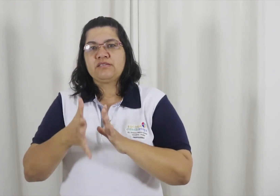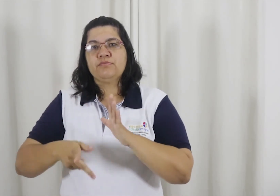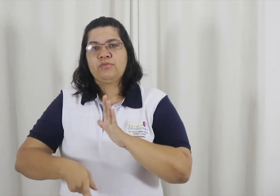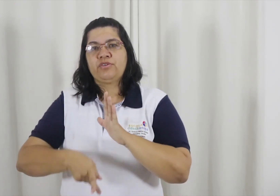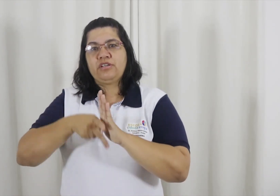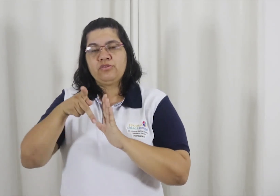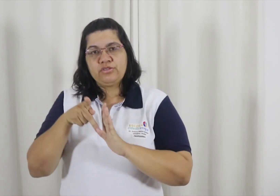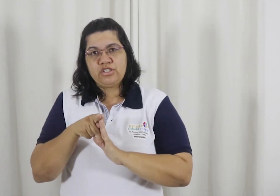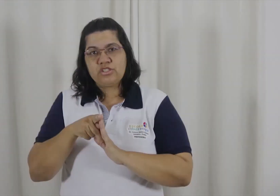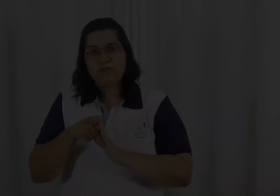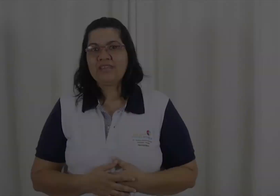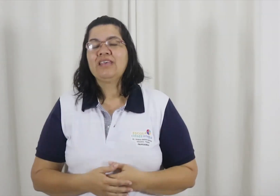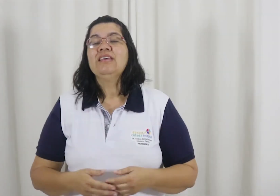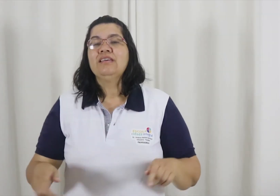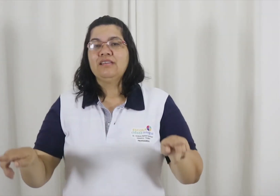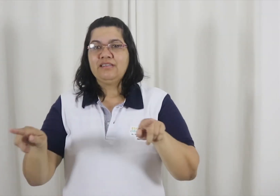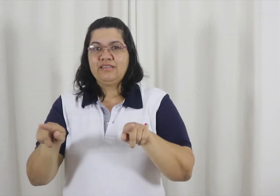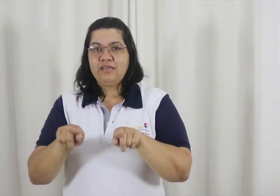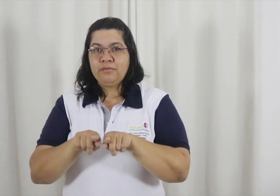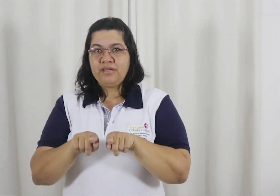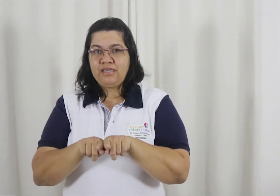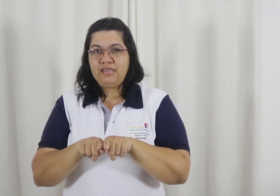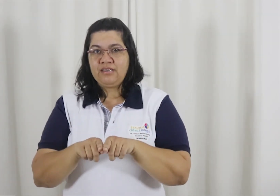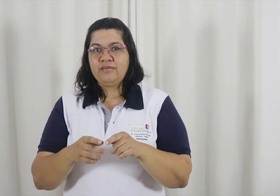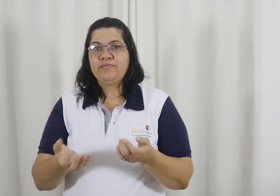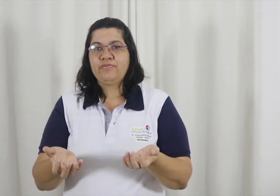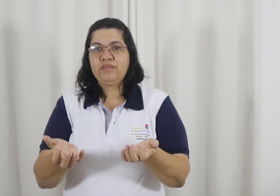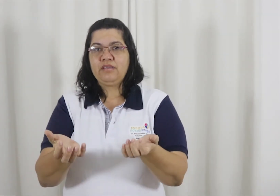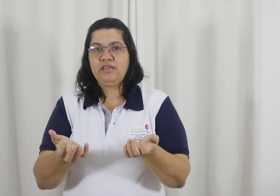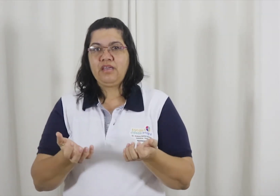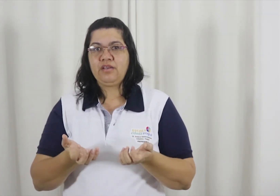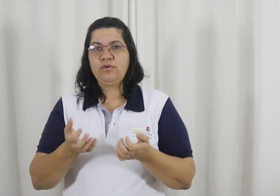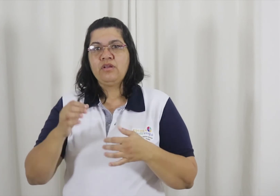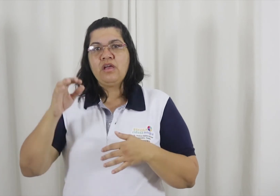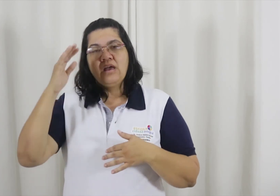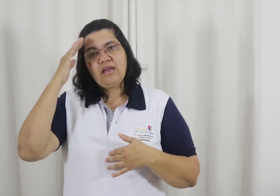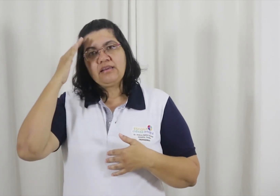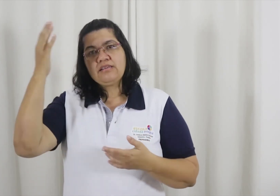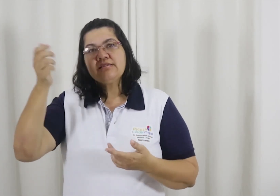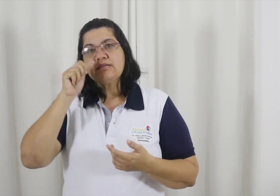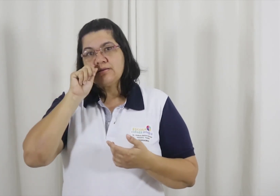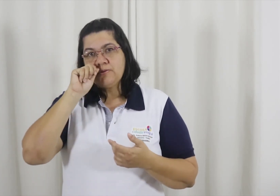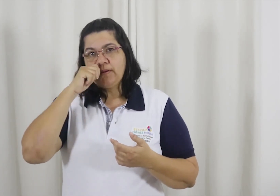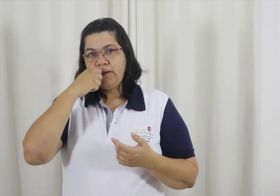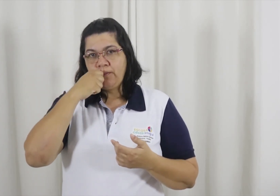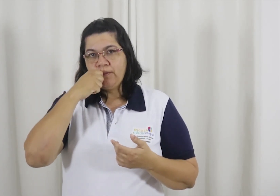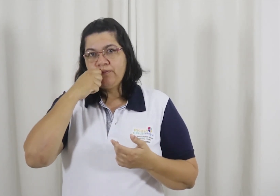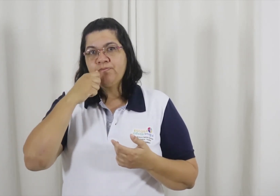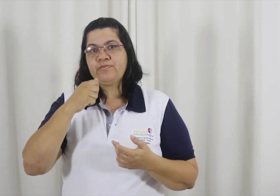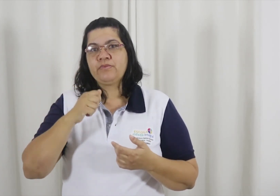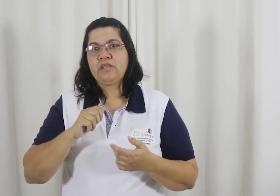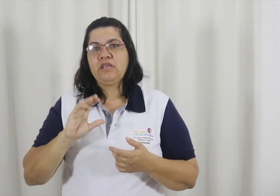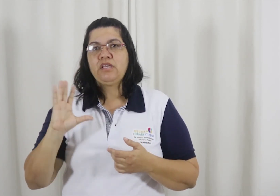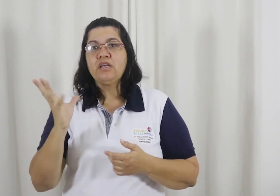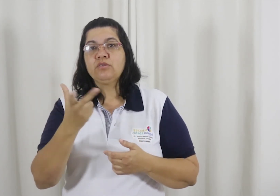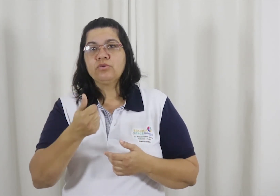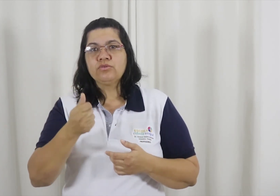Mão Protagonista. Também quero agradecer a Sonelma e a todos